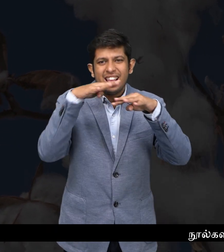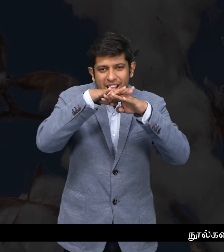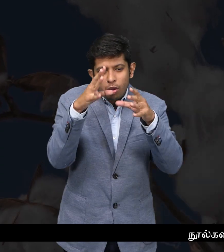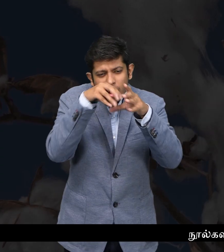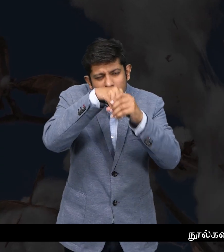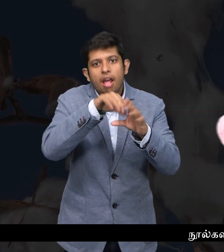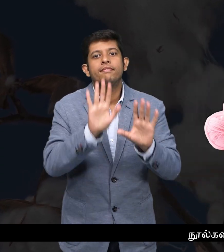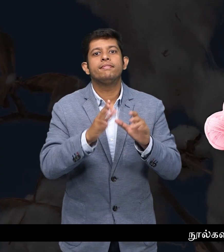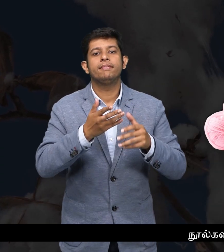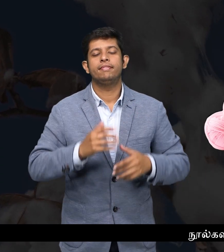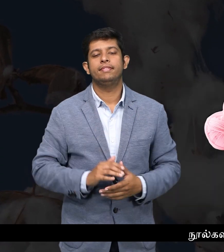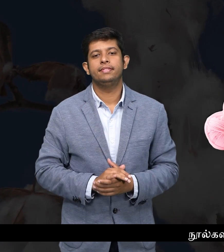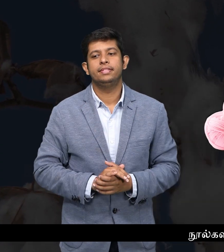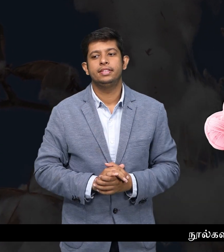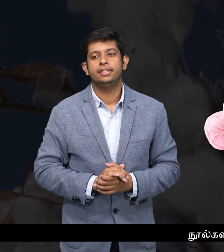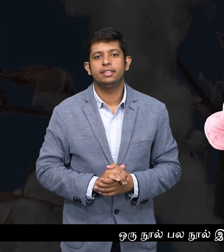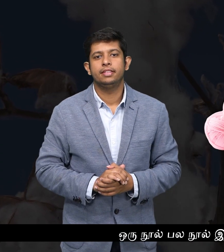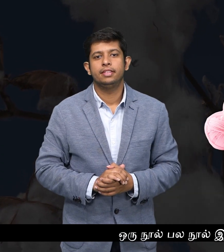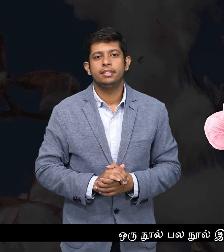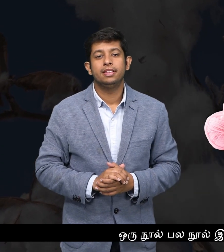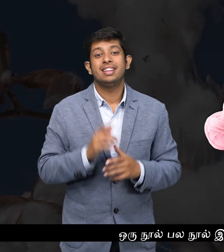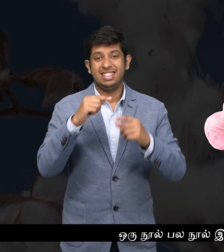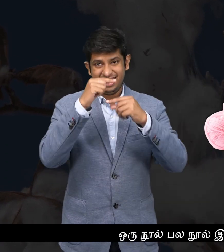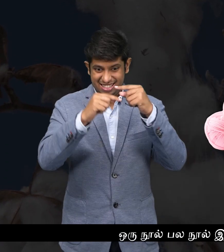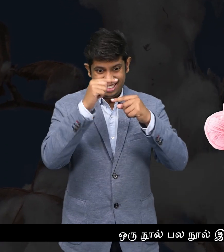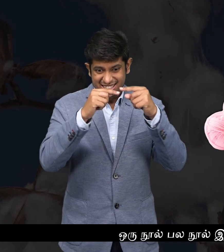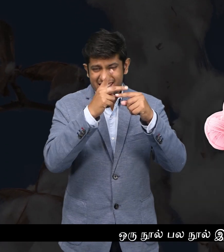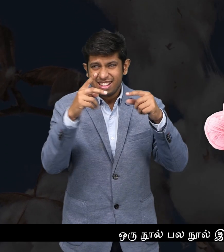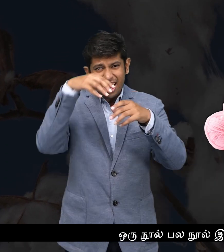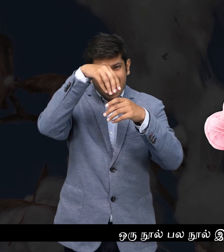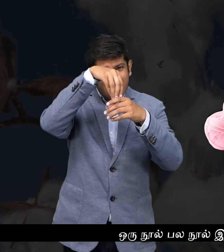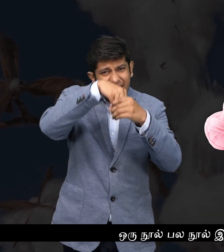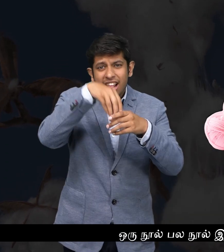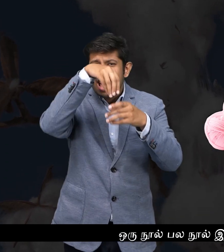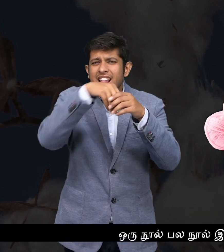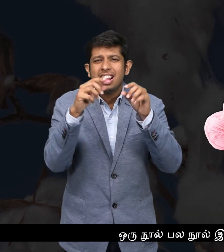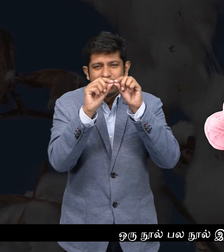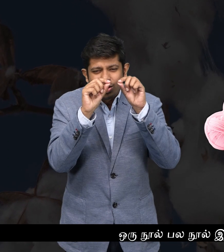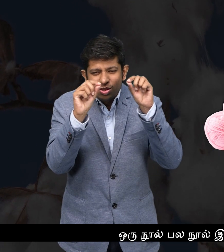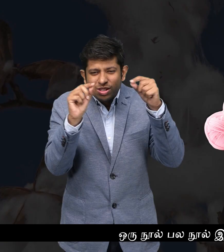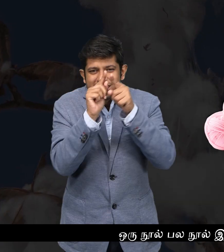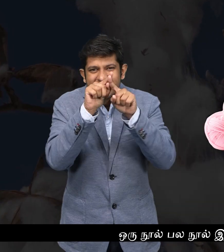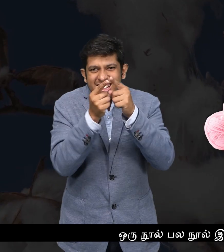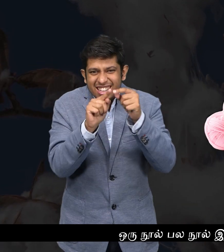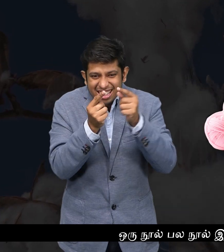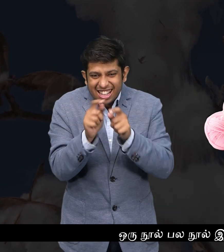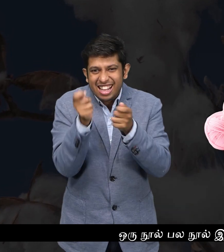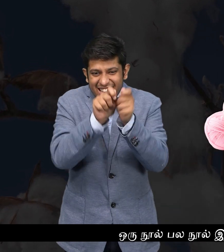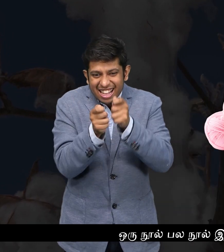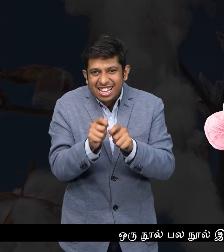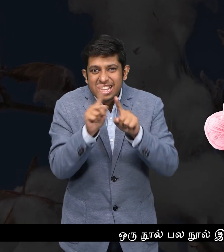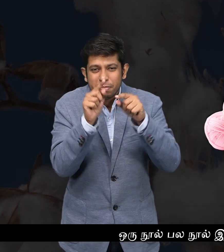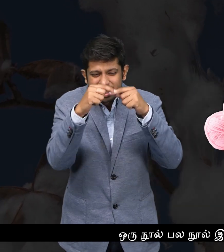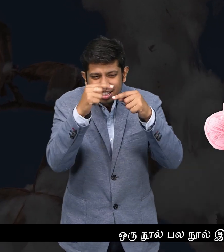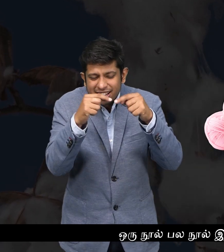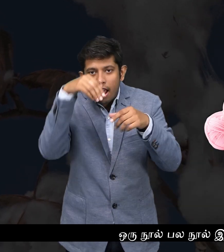ஒரு நூல் பல நூல் இழைகளை கொண்டுள்ளது. இது நாம் ஊசியின் முனை துவாரத்தில் ஒரு நூலை நுழைக்க முயற்சிக்கும்